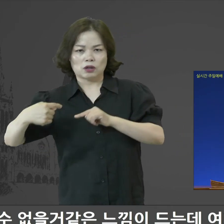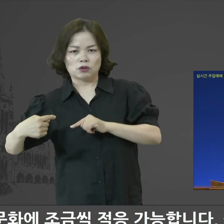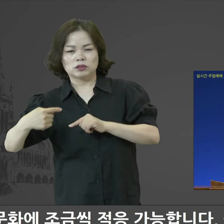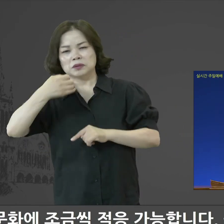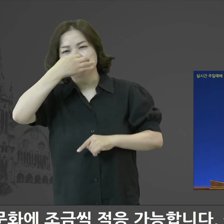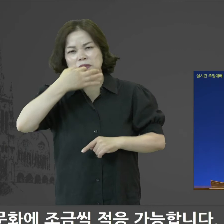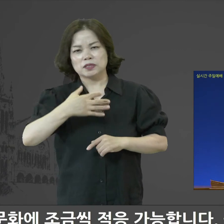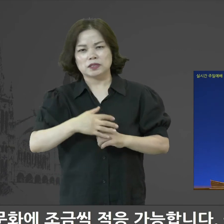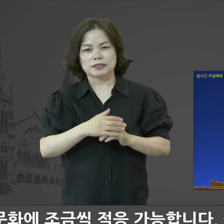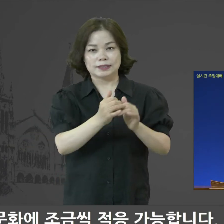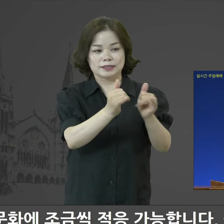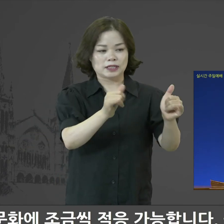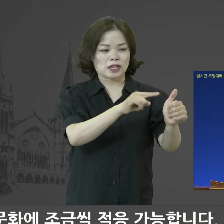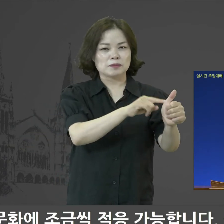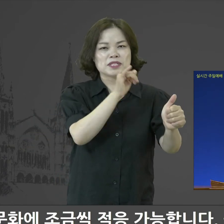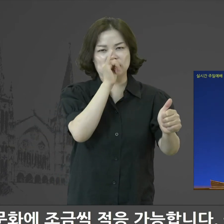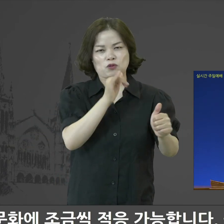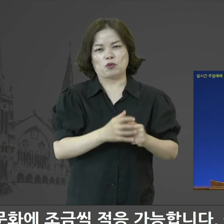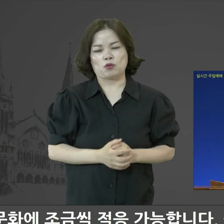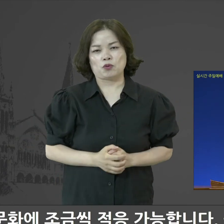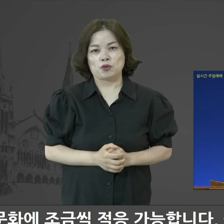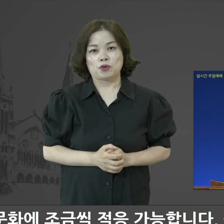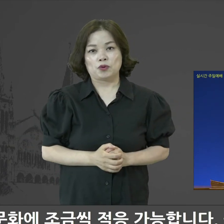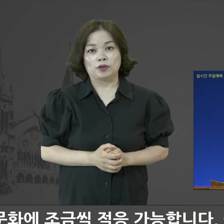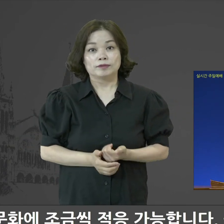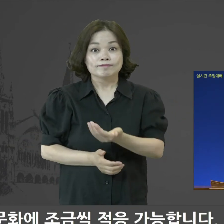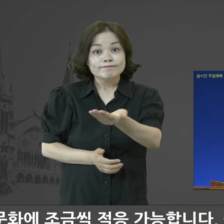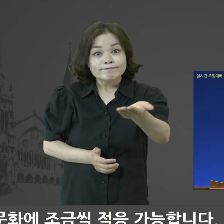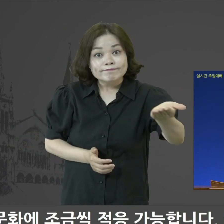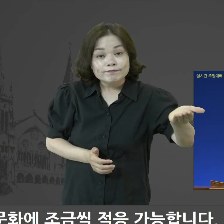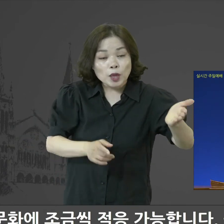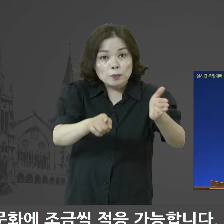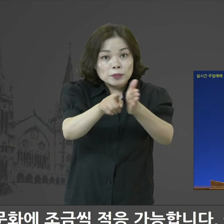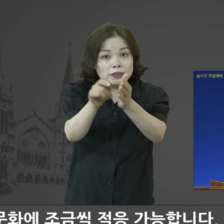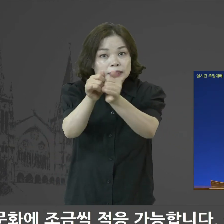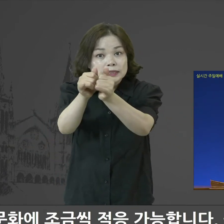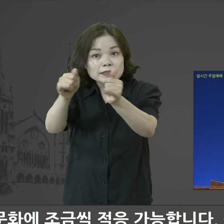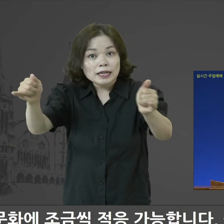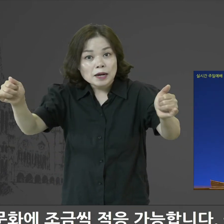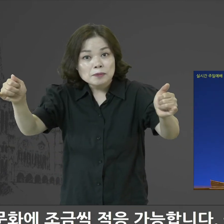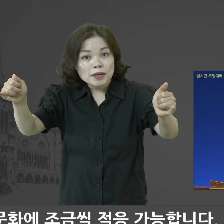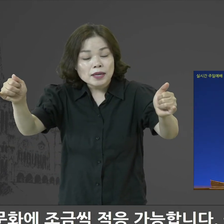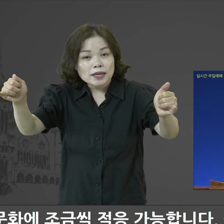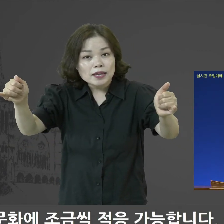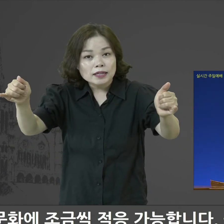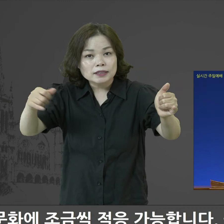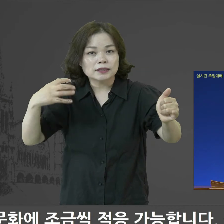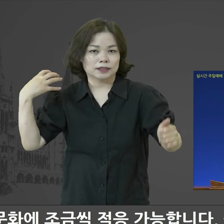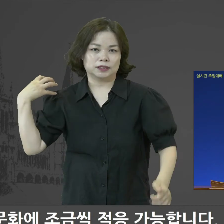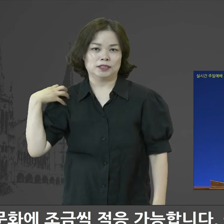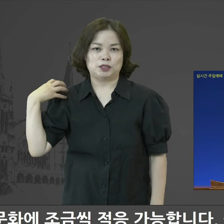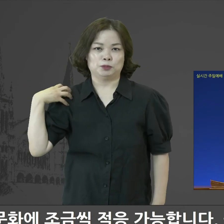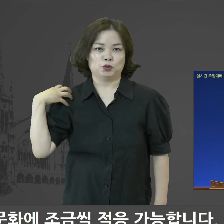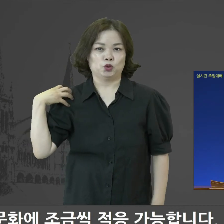요소들이 사람한테 있다는 겁니다. 여러분, 믿는 사람들의 이 의무는